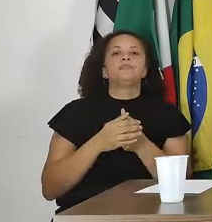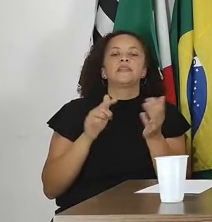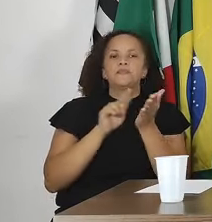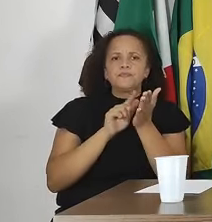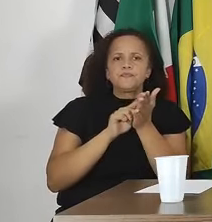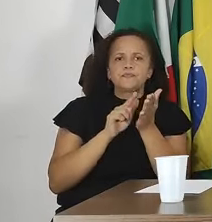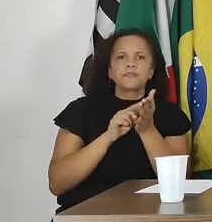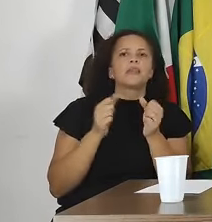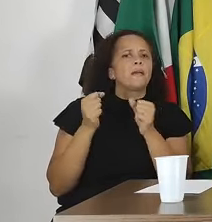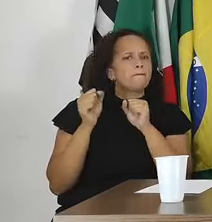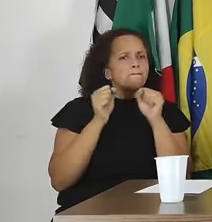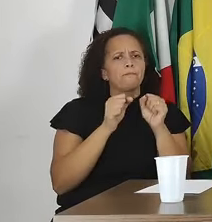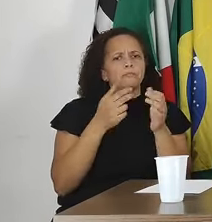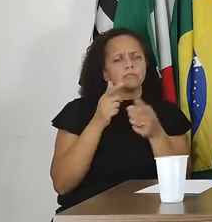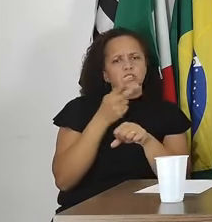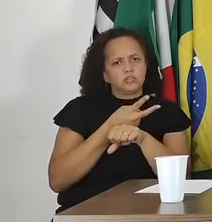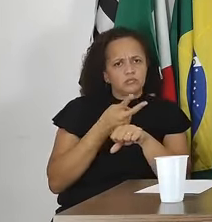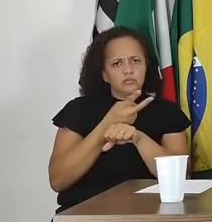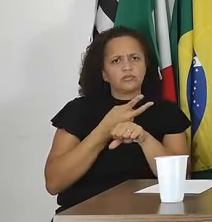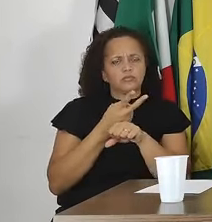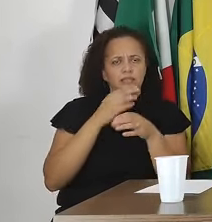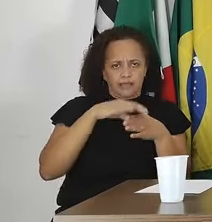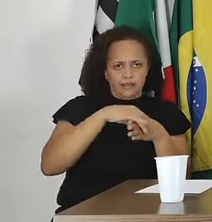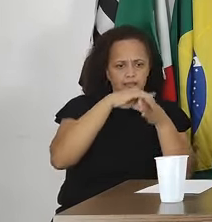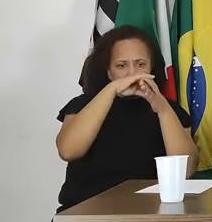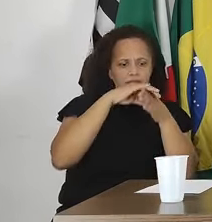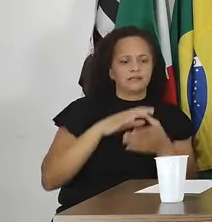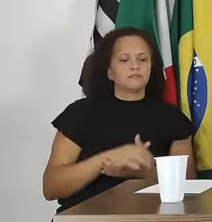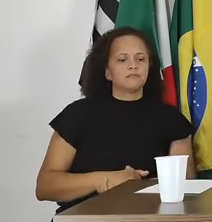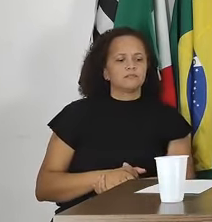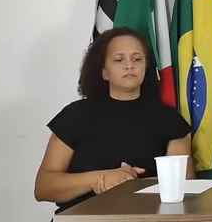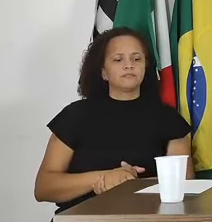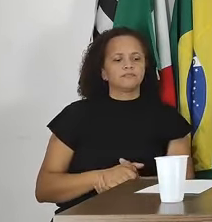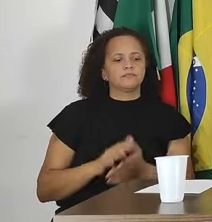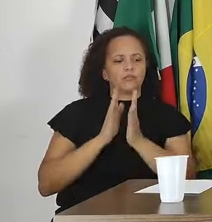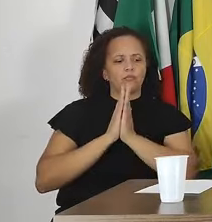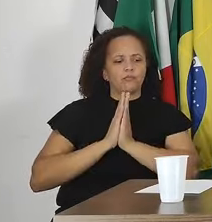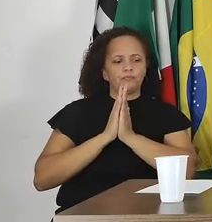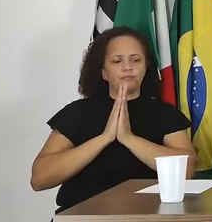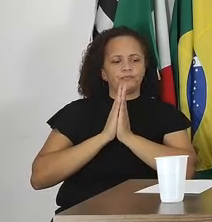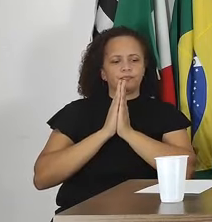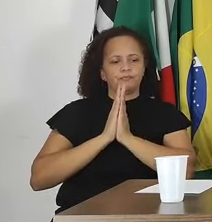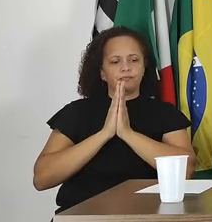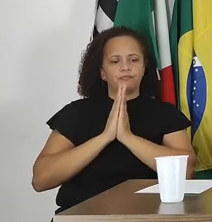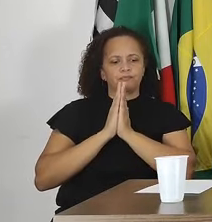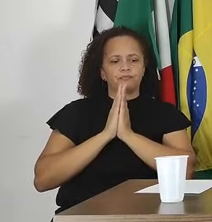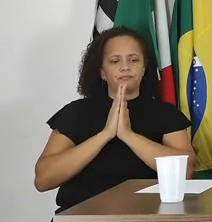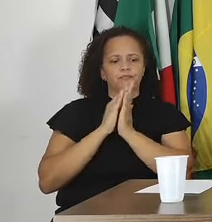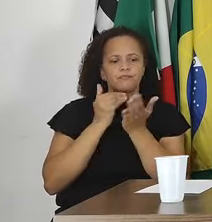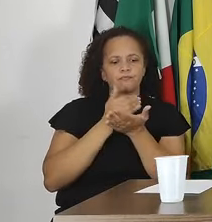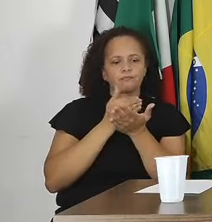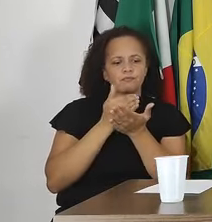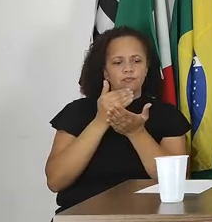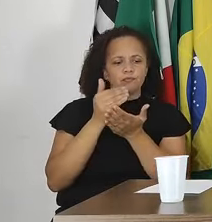igreja ou até a secretaria da igreja, tá bom? Então vamos orar para a gente começar